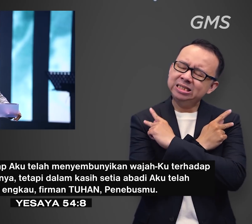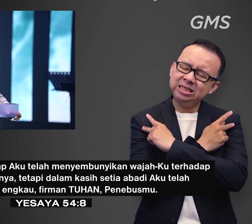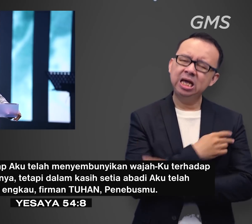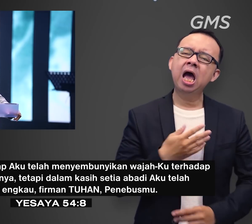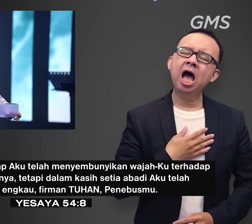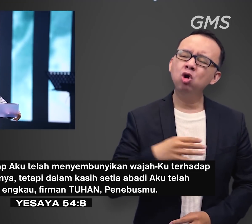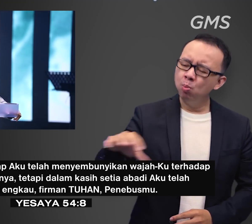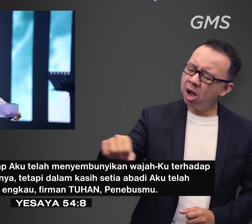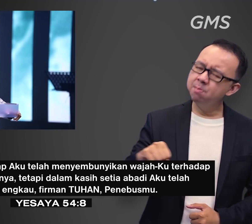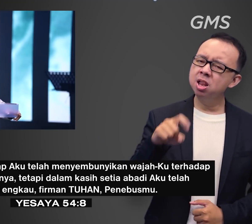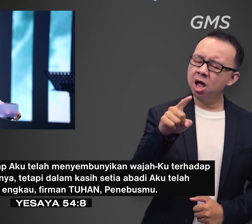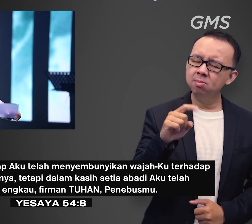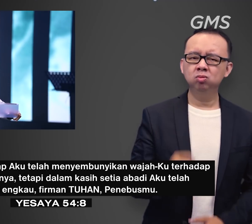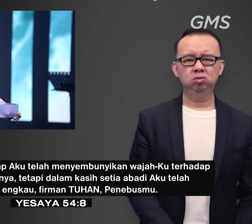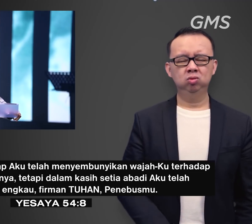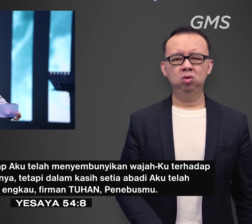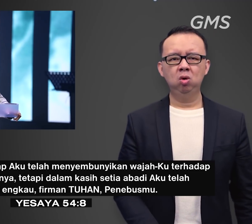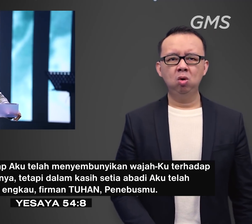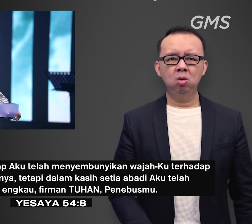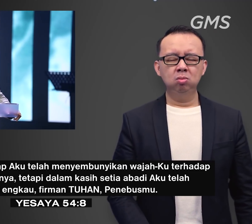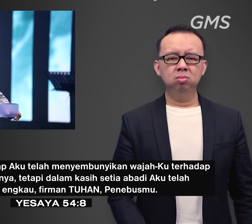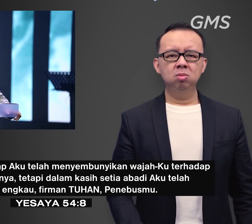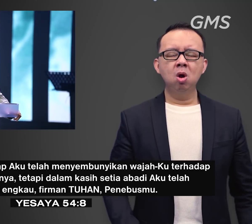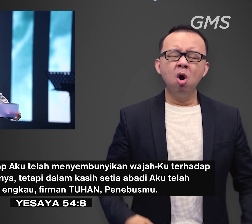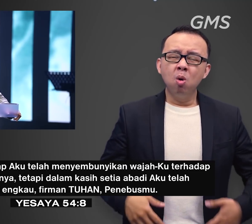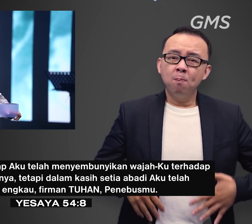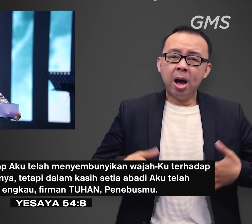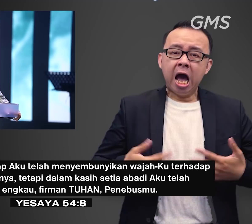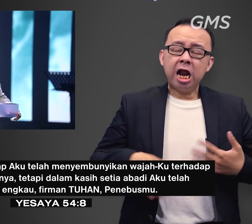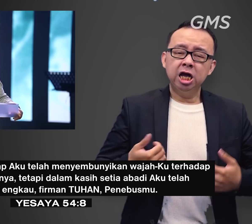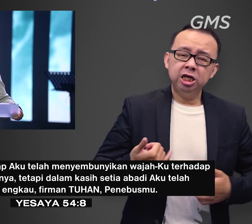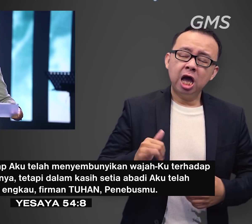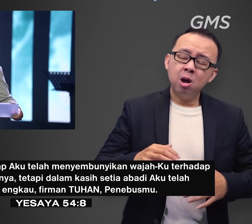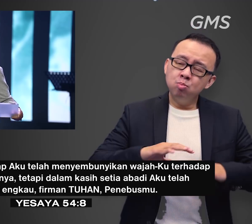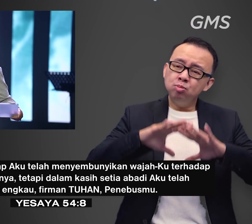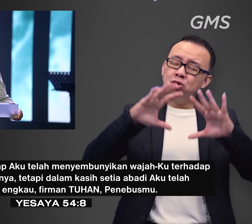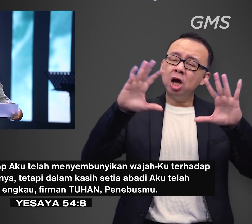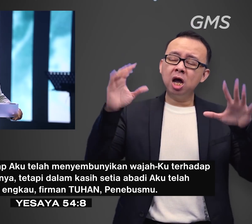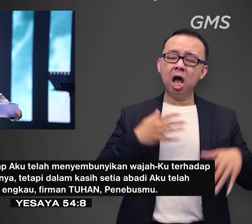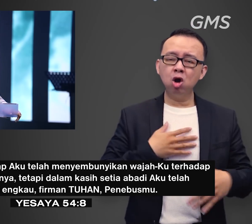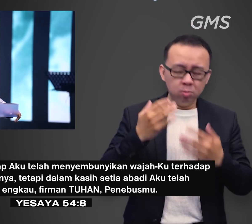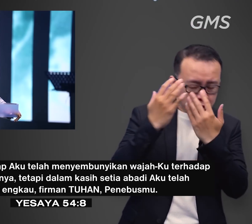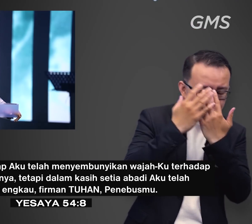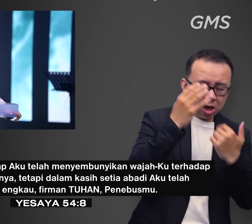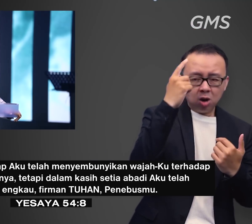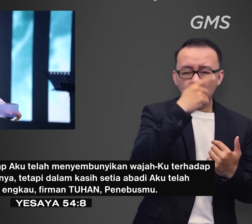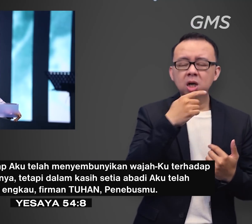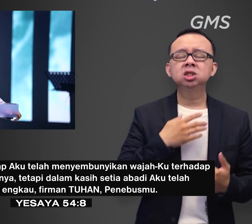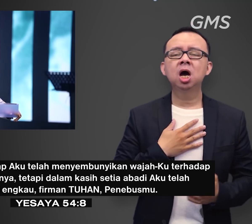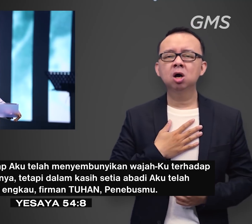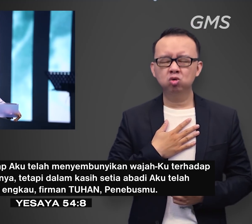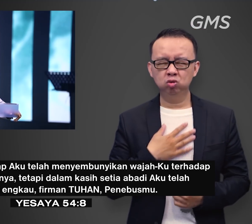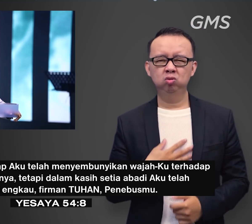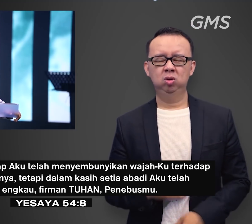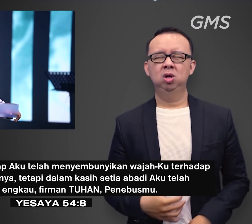kembali. Dalam murka yang meluap, aku telah menyembunyikan wajahku terhadap engkau sesaat lamanya.